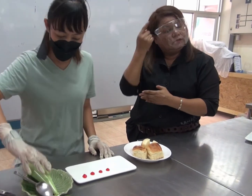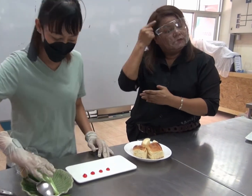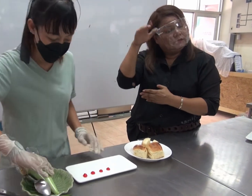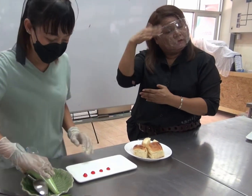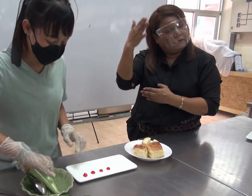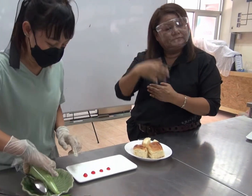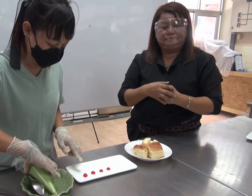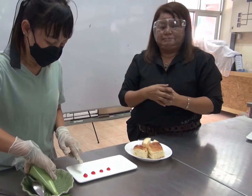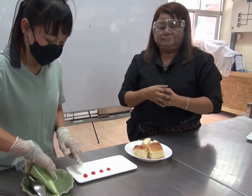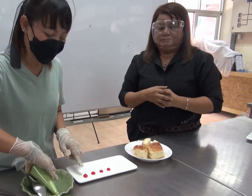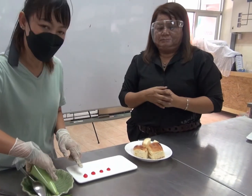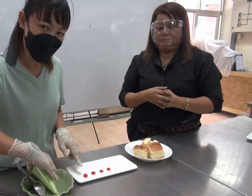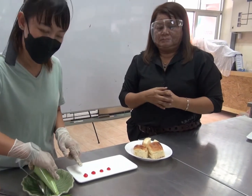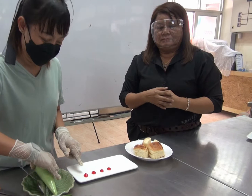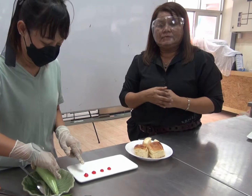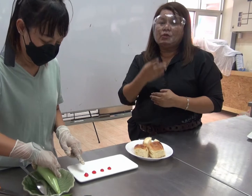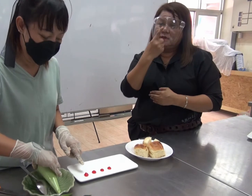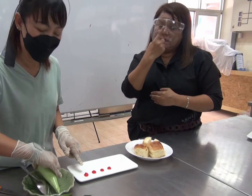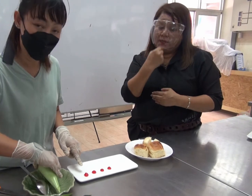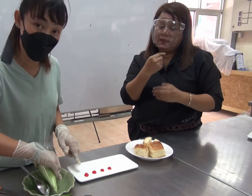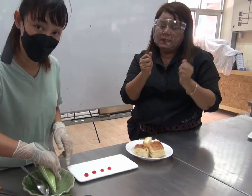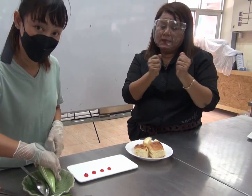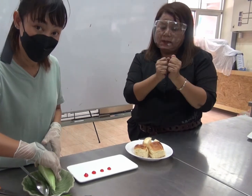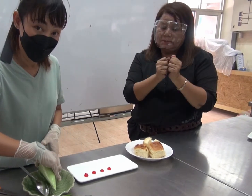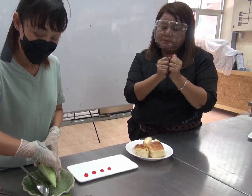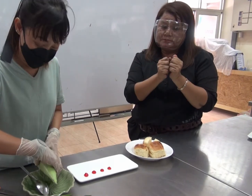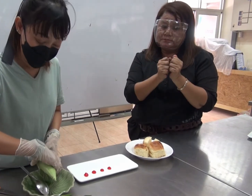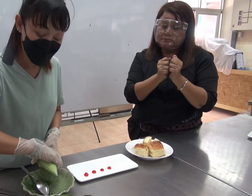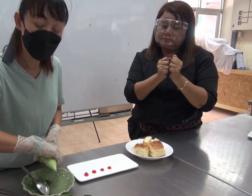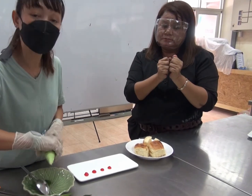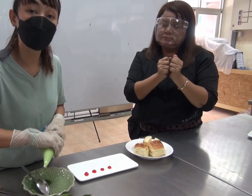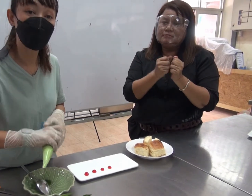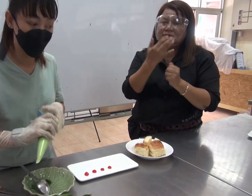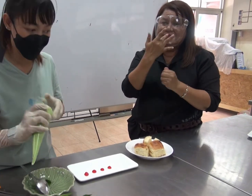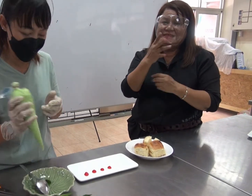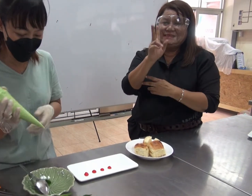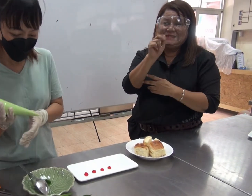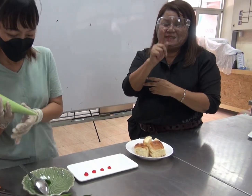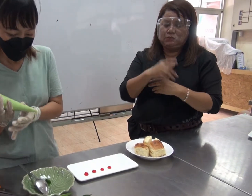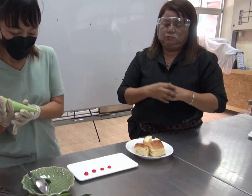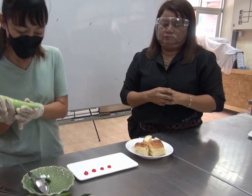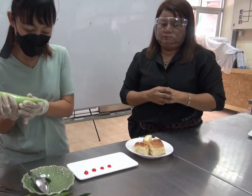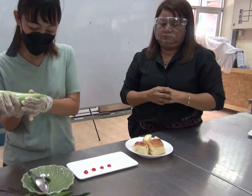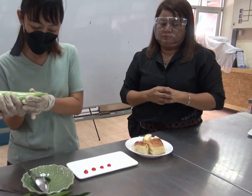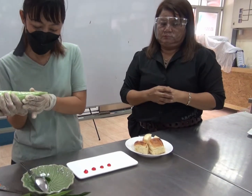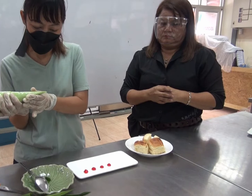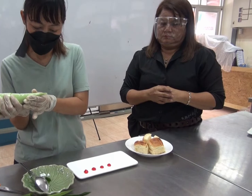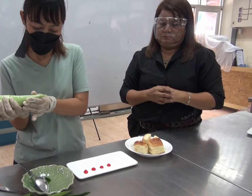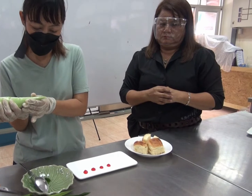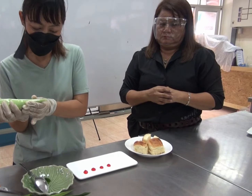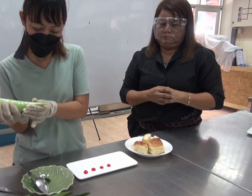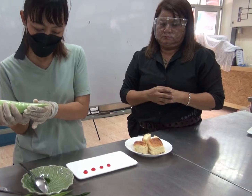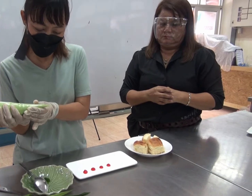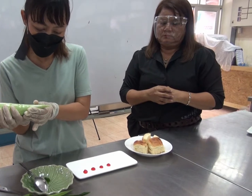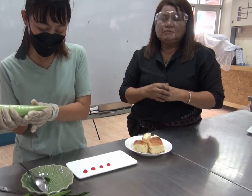อนนะคะและอย่างนี้เหมือนกันซอสสีแดงคู่กับซอสสีเขียวนะคะคู่กับขนมปังเนี่ย